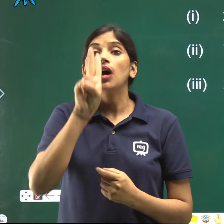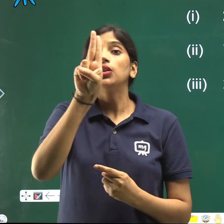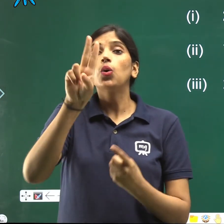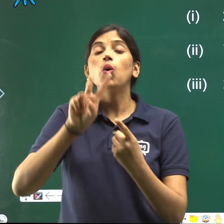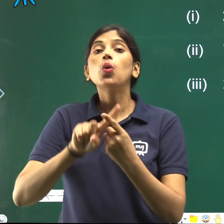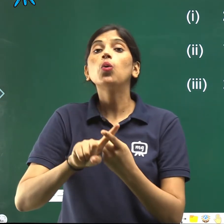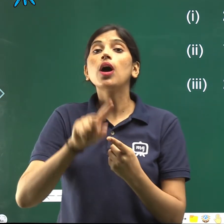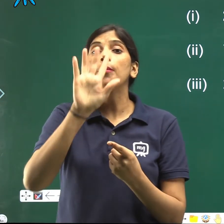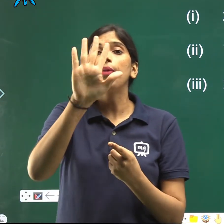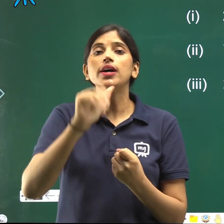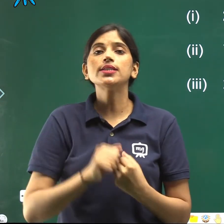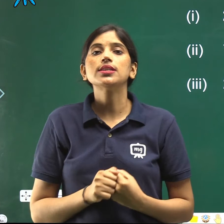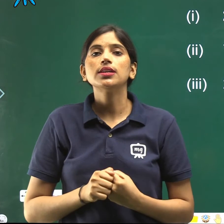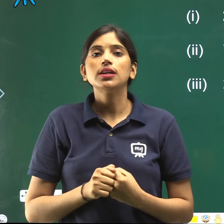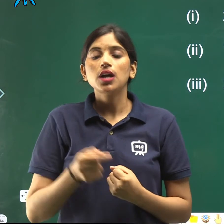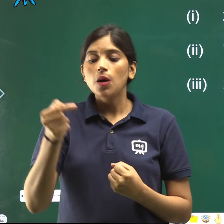गुणा 5